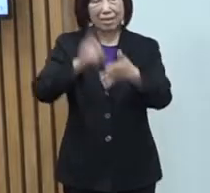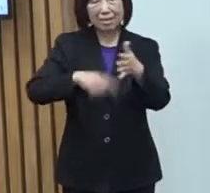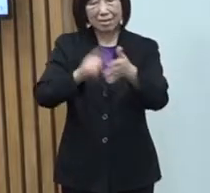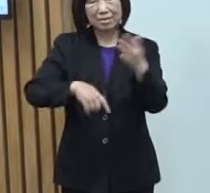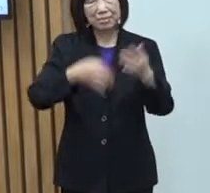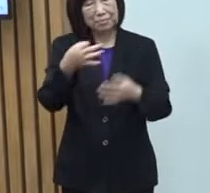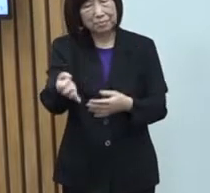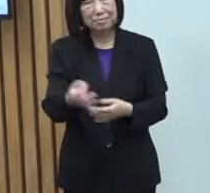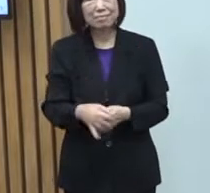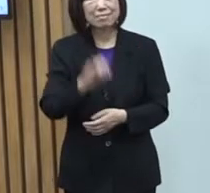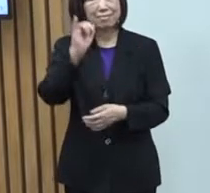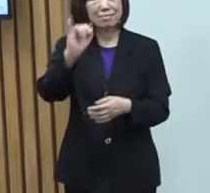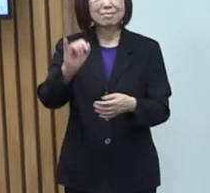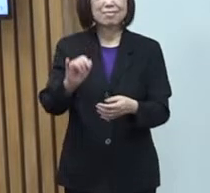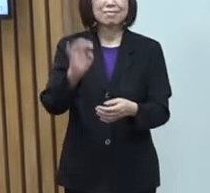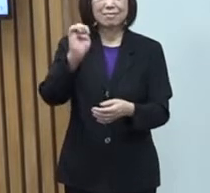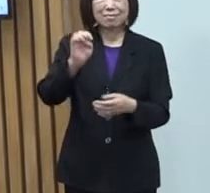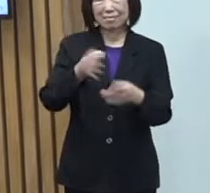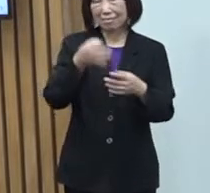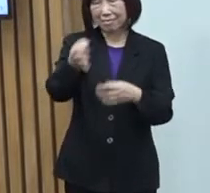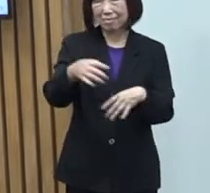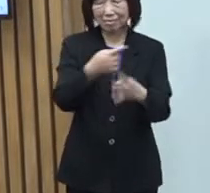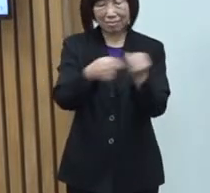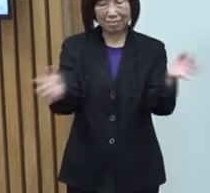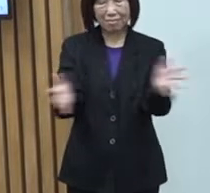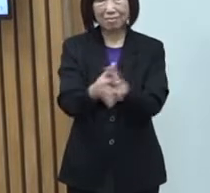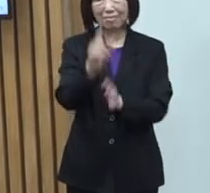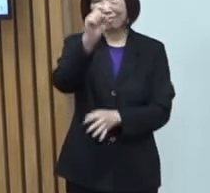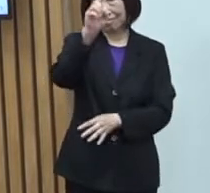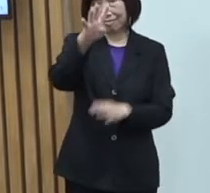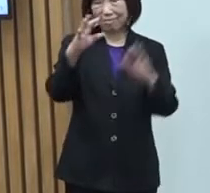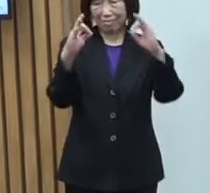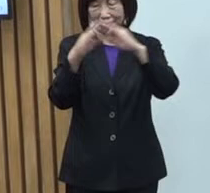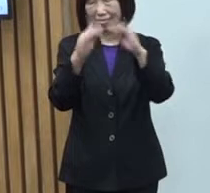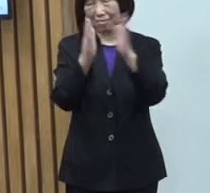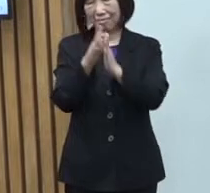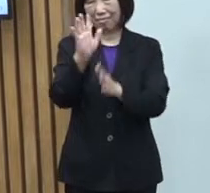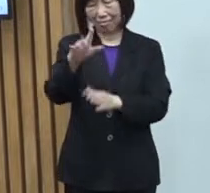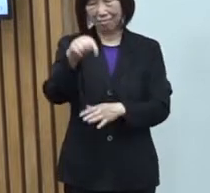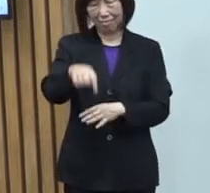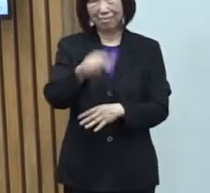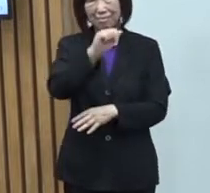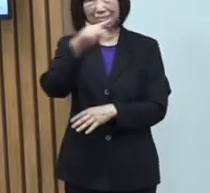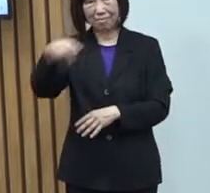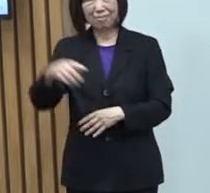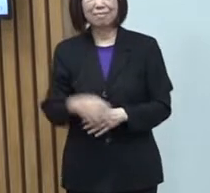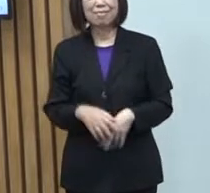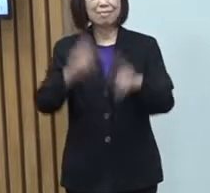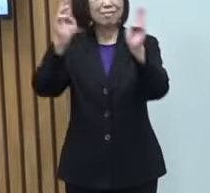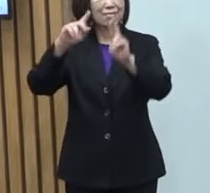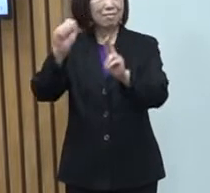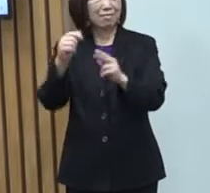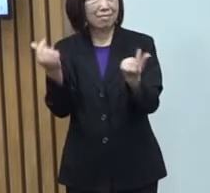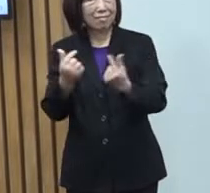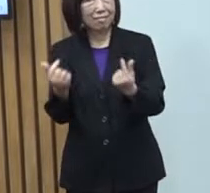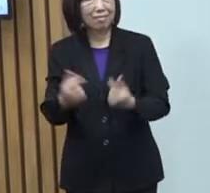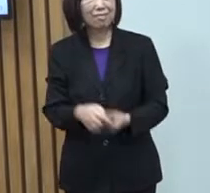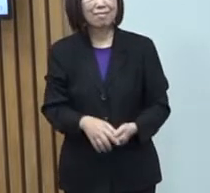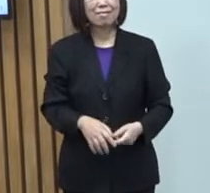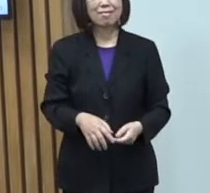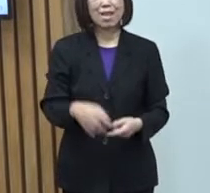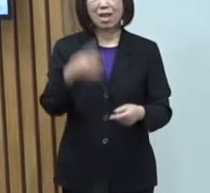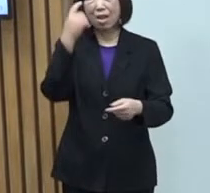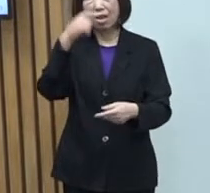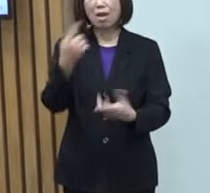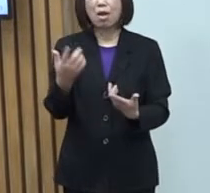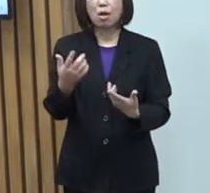付啦、 i 缴费等等，有14家银行都有提供这样子的服务。那电子支付的 APP 比如说欧付宝啦、